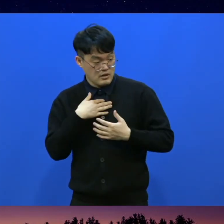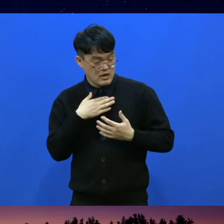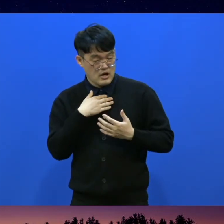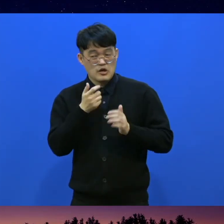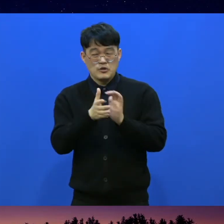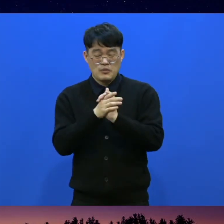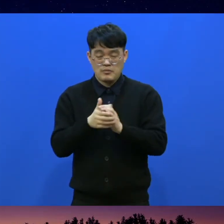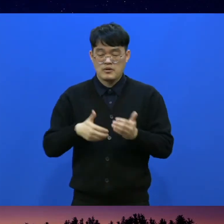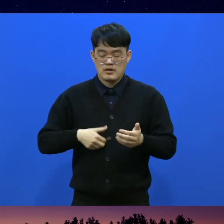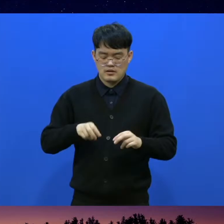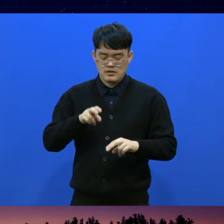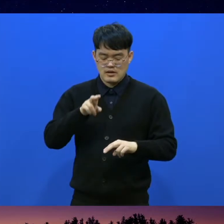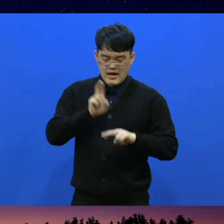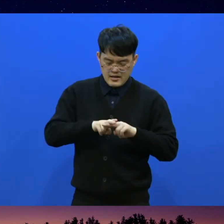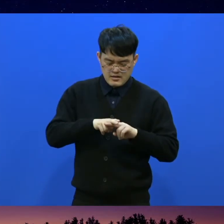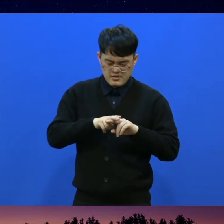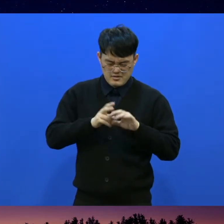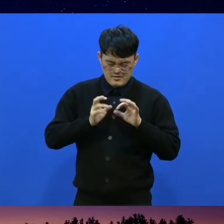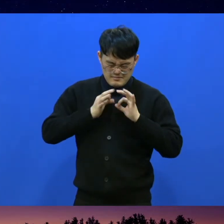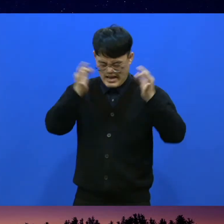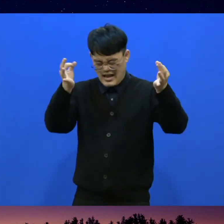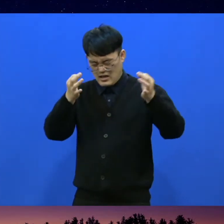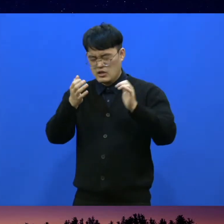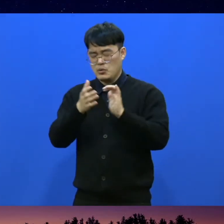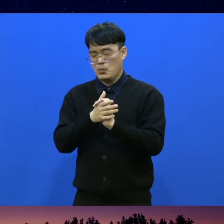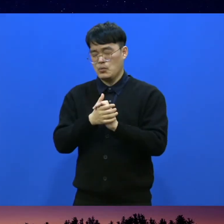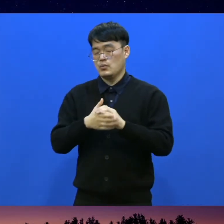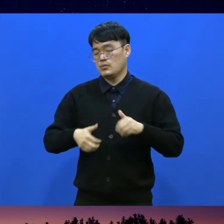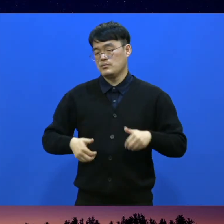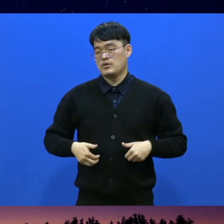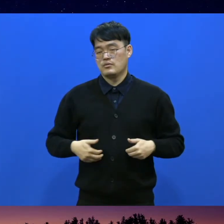앉으면 눈만 감으면 탁 터져나오는 기도.